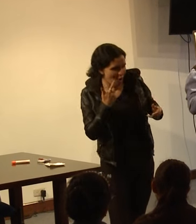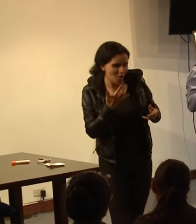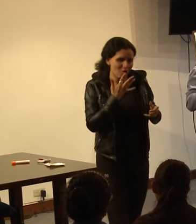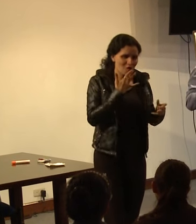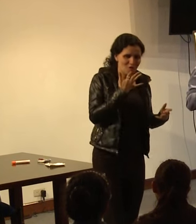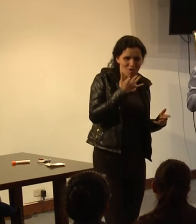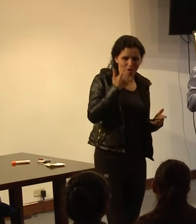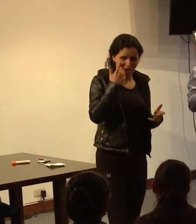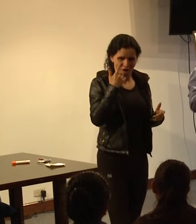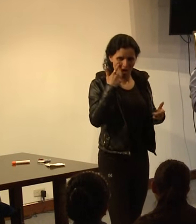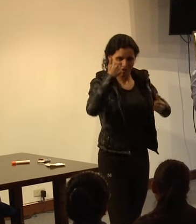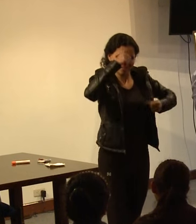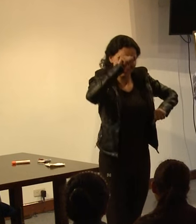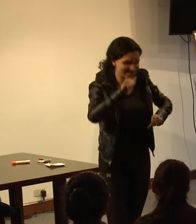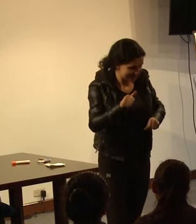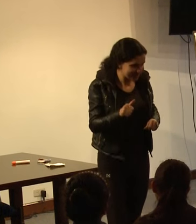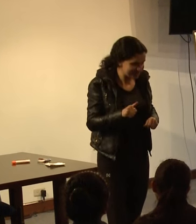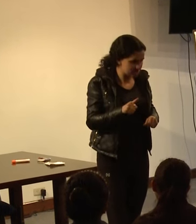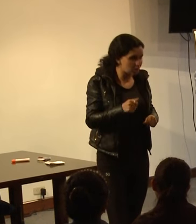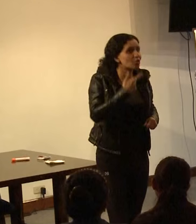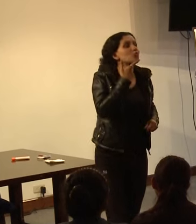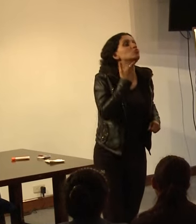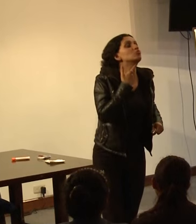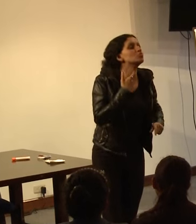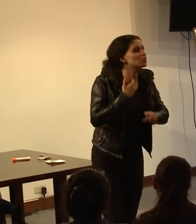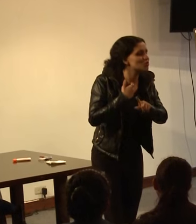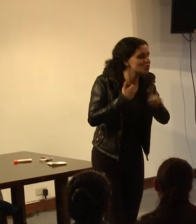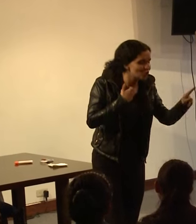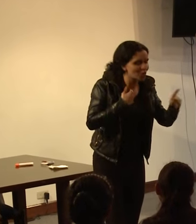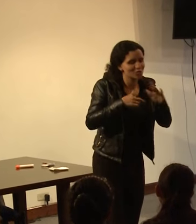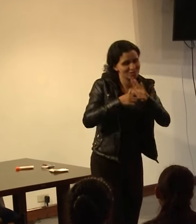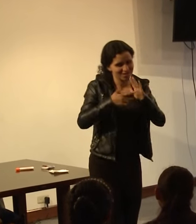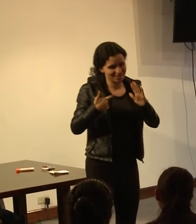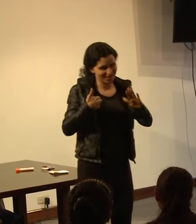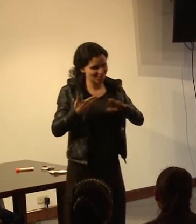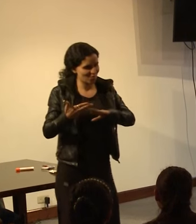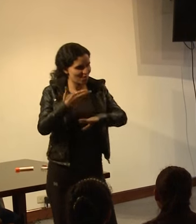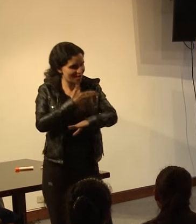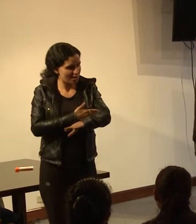referidas a lo que uno está pidiendo que haga, no al gusto, porque no dice nada. Si tú